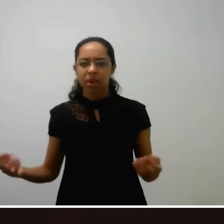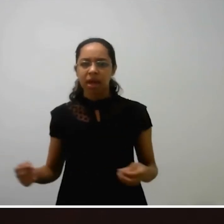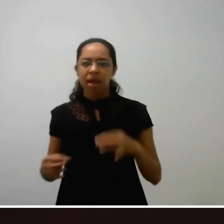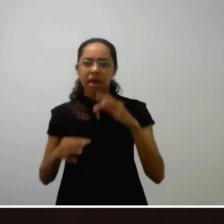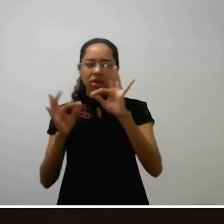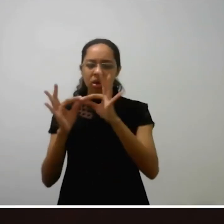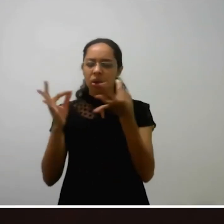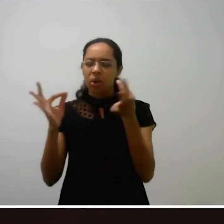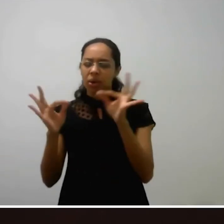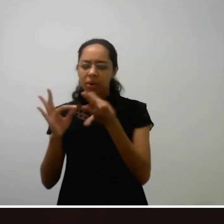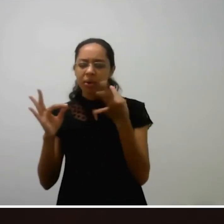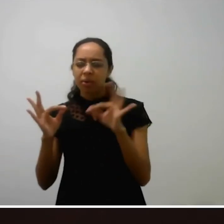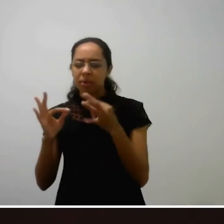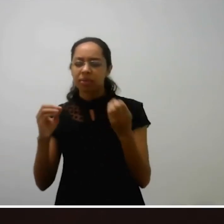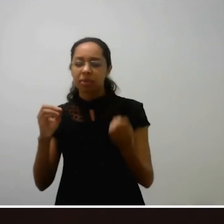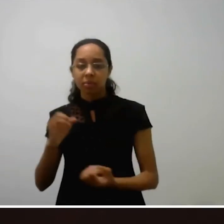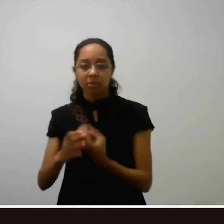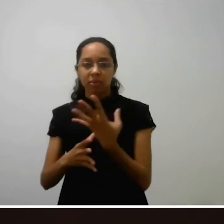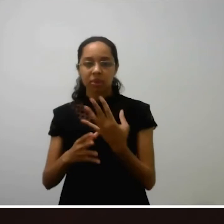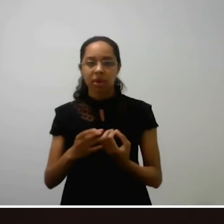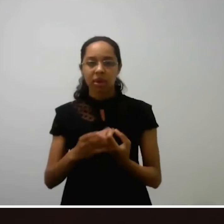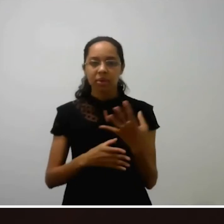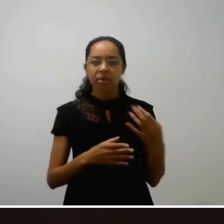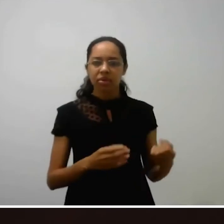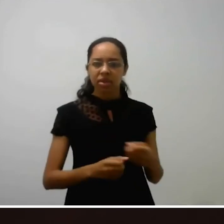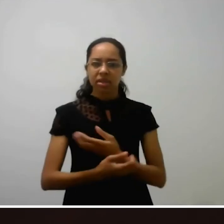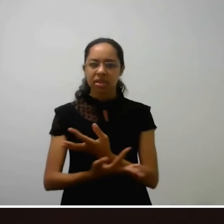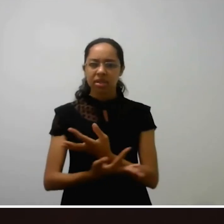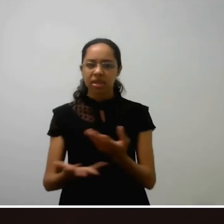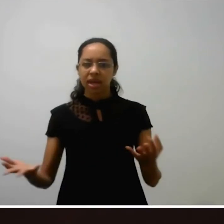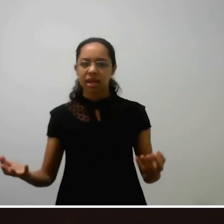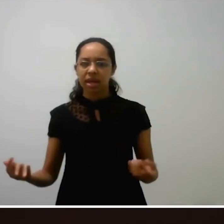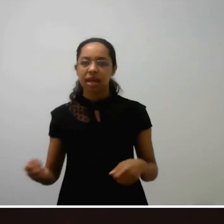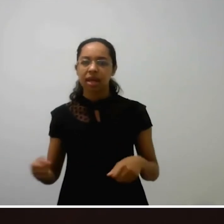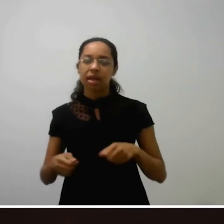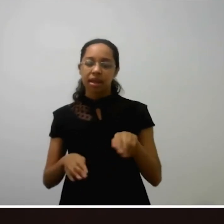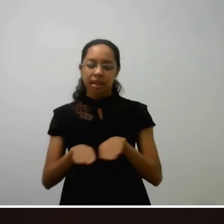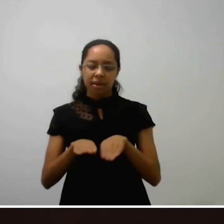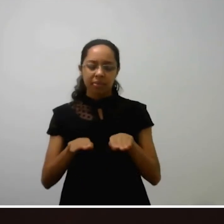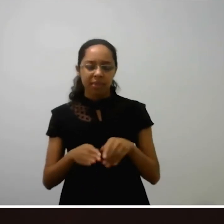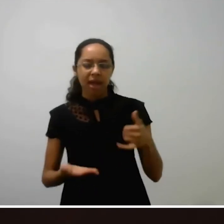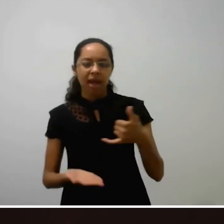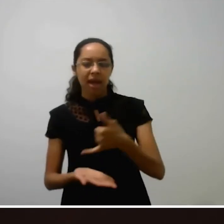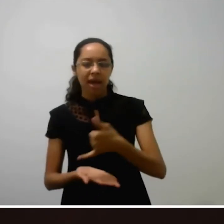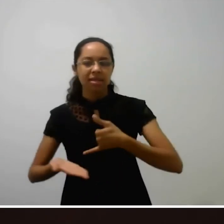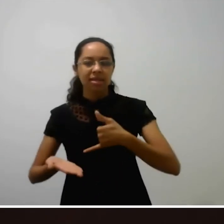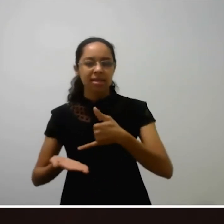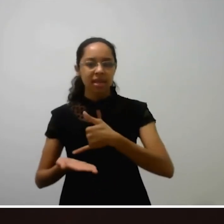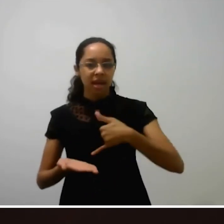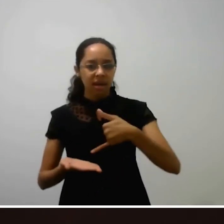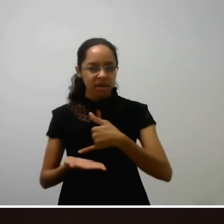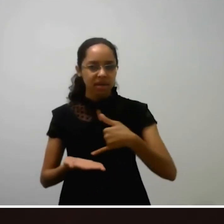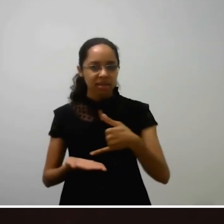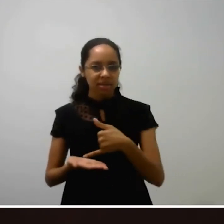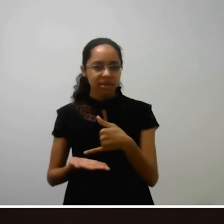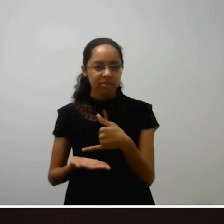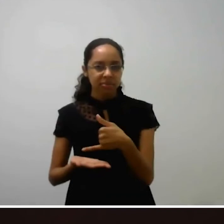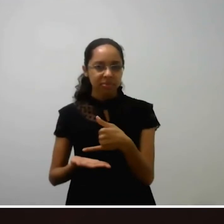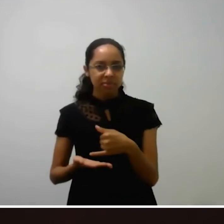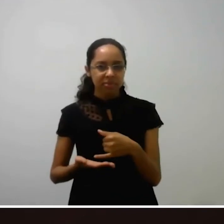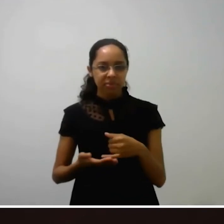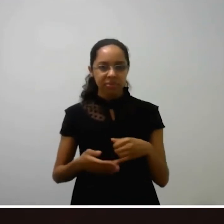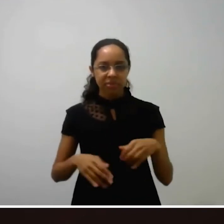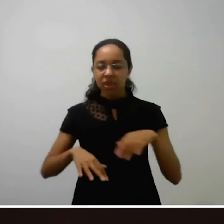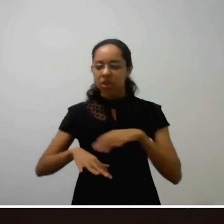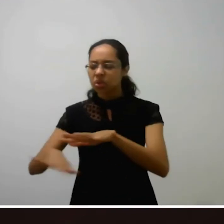de vinho e também para a produção de azeite, né? E essa bela região havia alcançado um nível intelectual